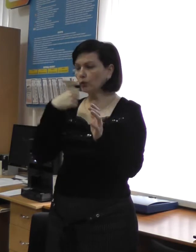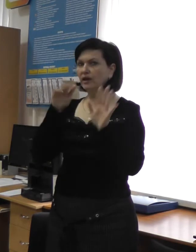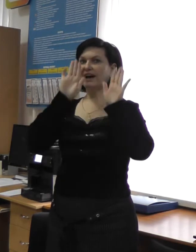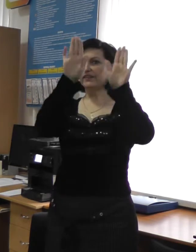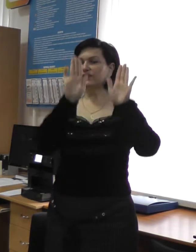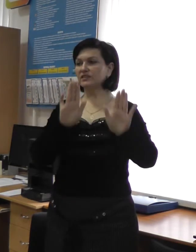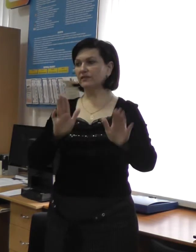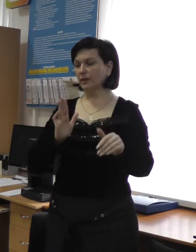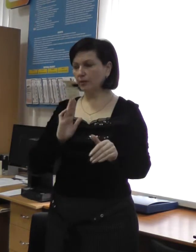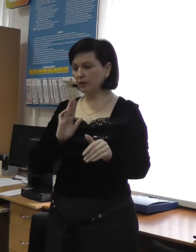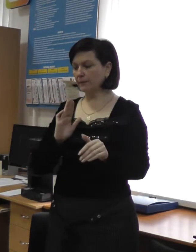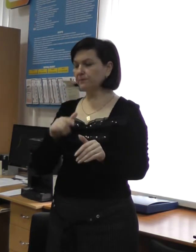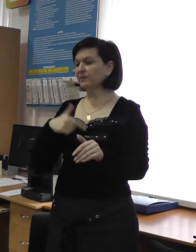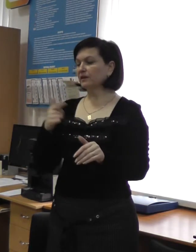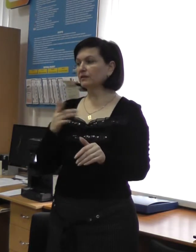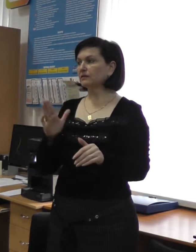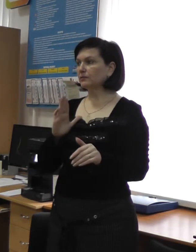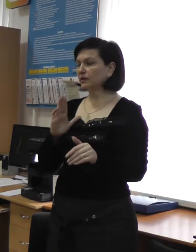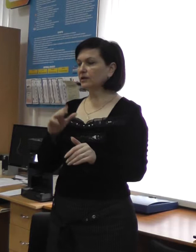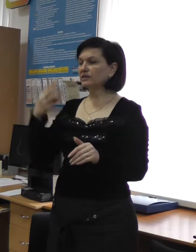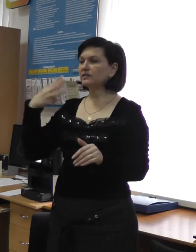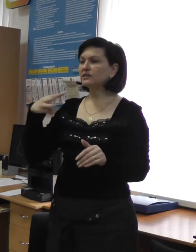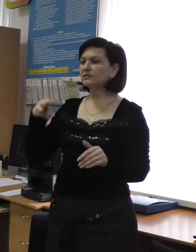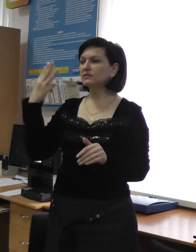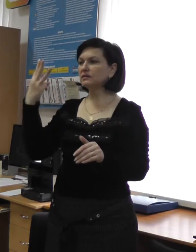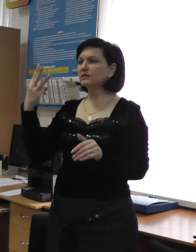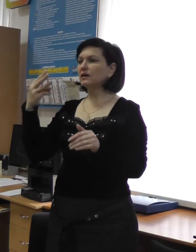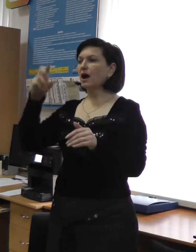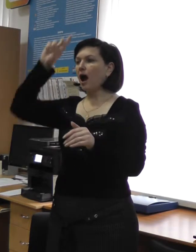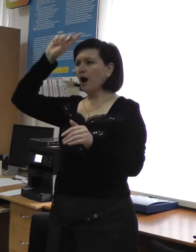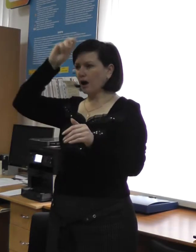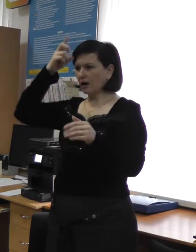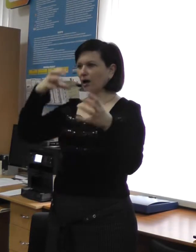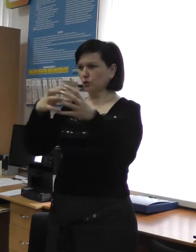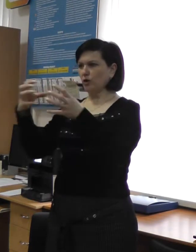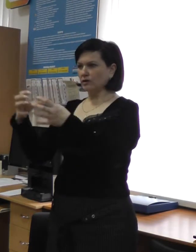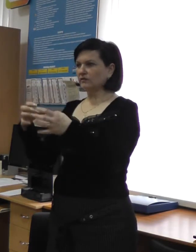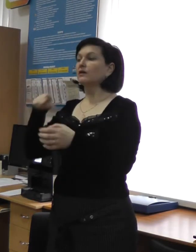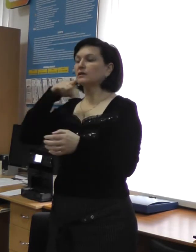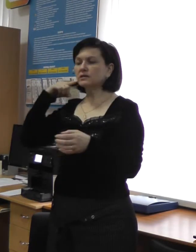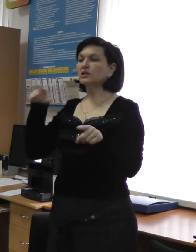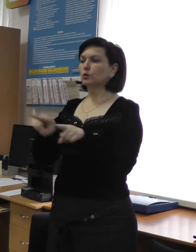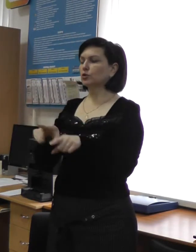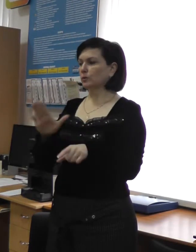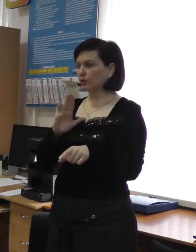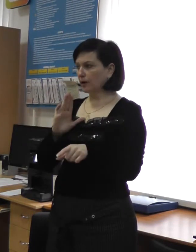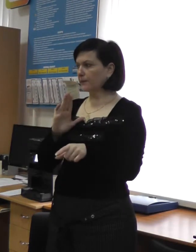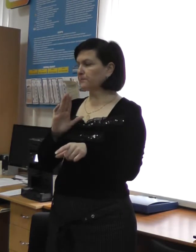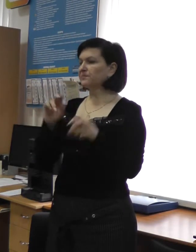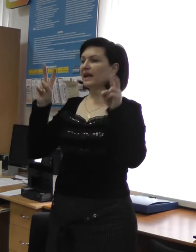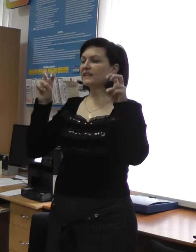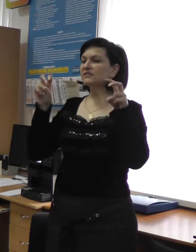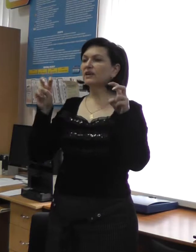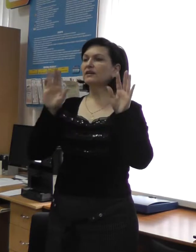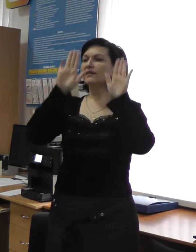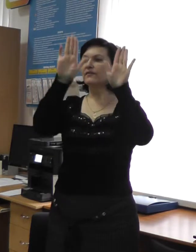выставка, где были представлены экспонаты 33 государств, также включая и Россию. Современники назвали